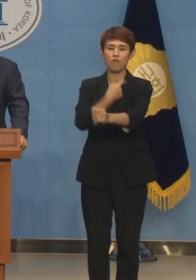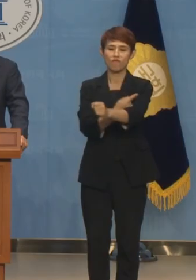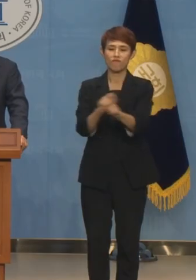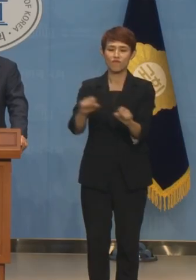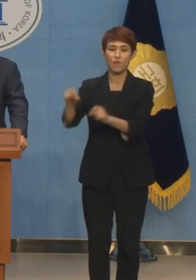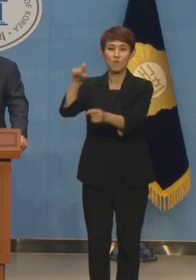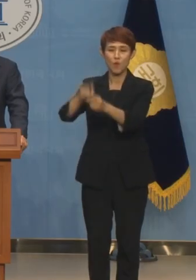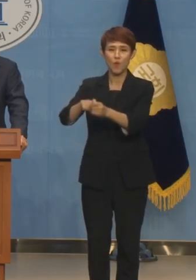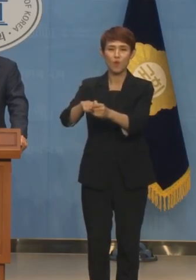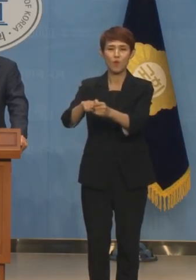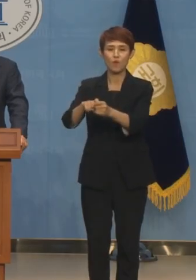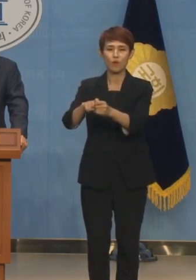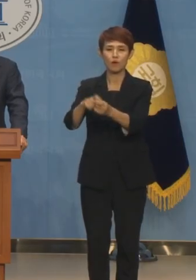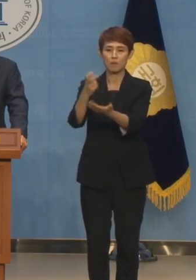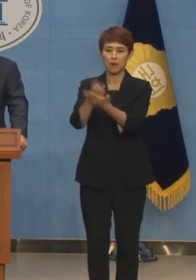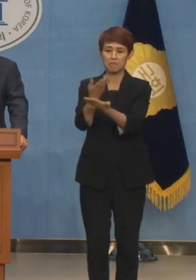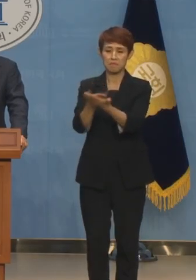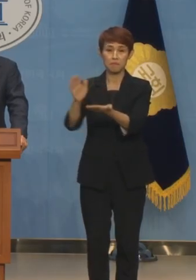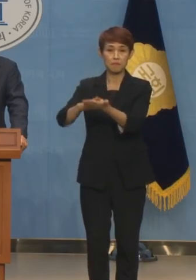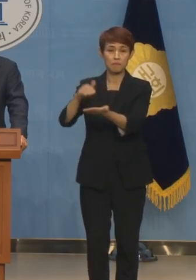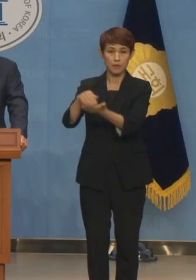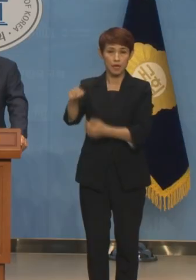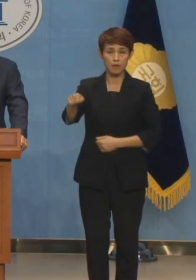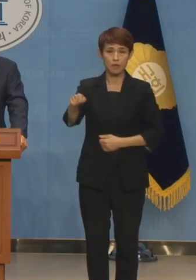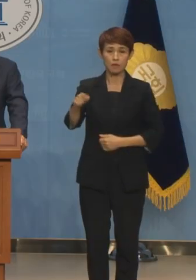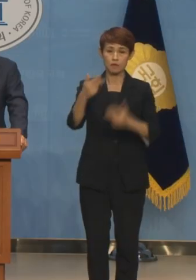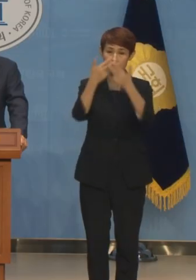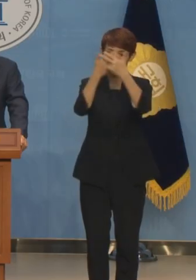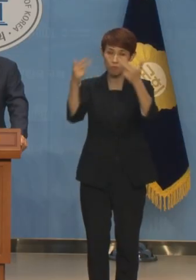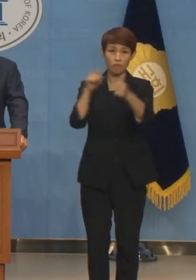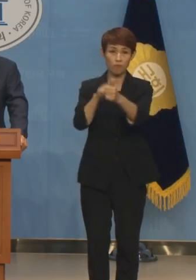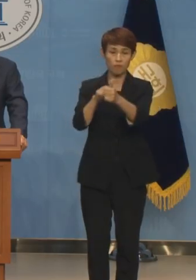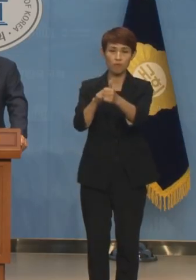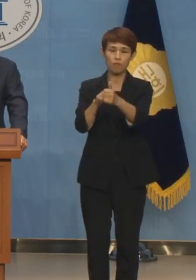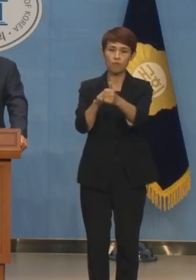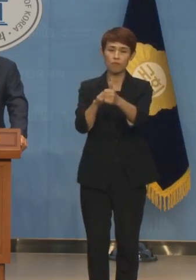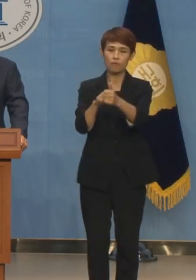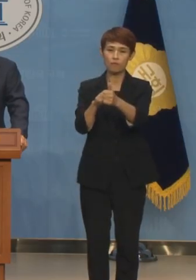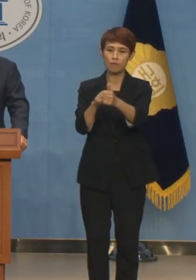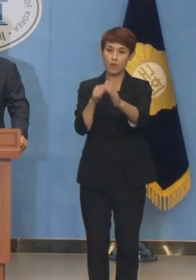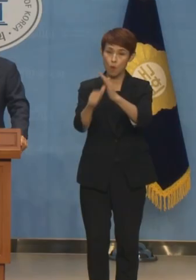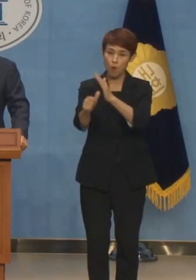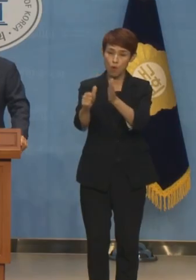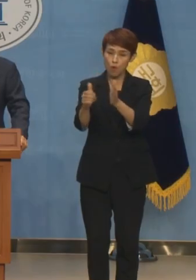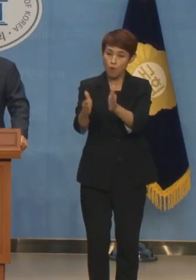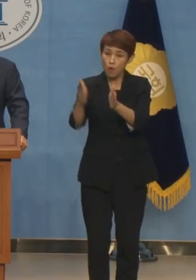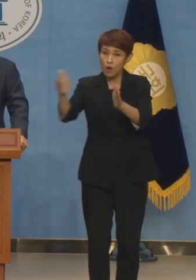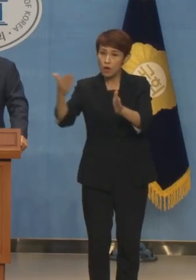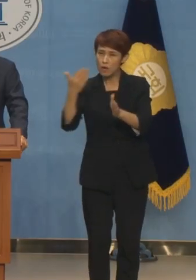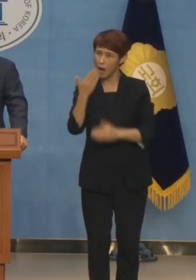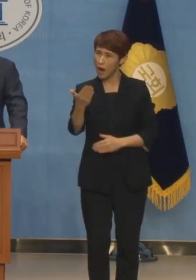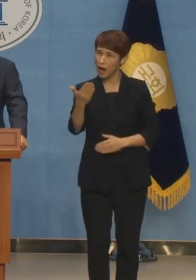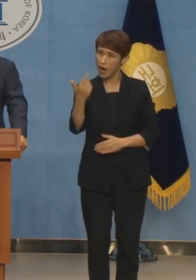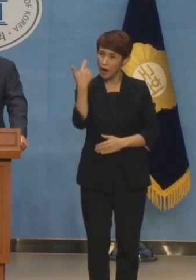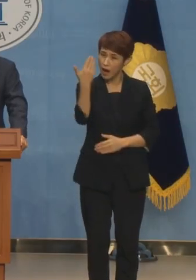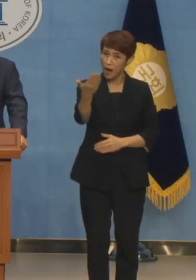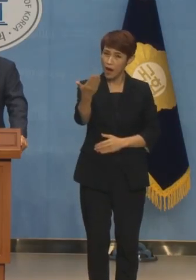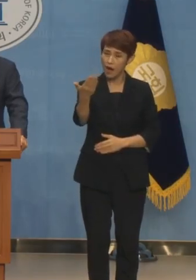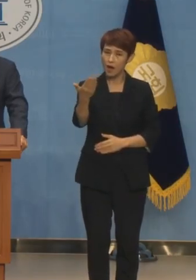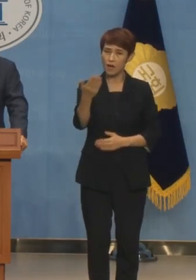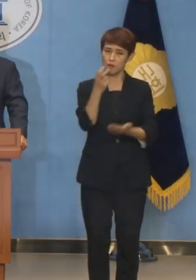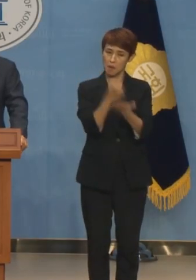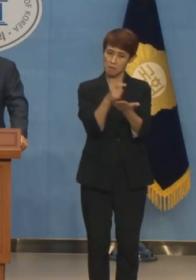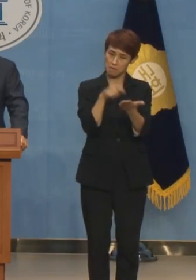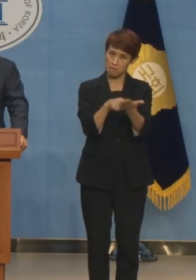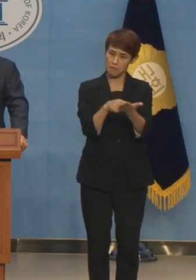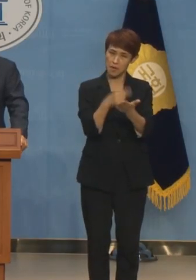개정을 했습니다. 이 대표 임기 연장 사실상 가능한 것입니까? 당헌